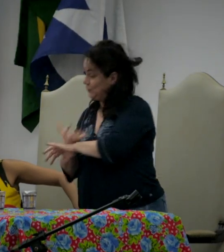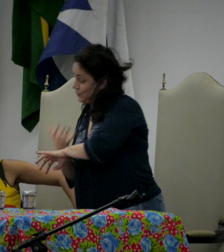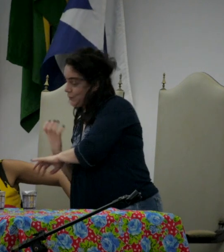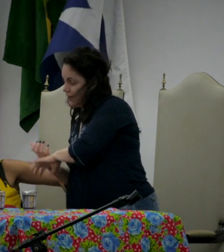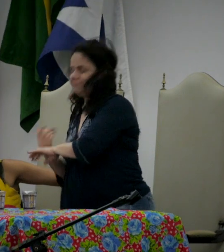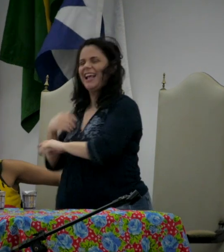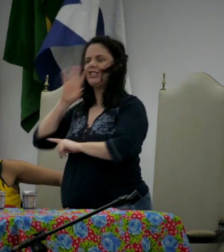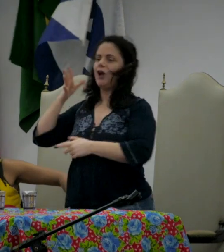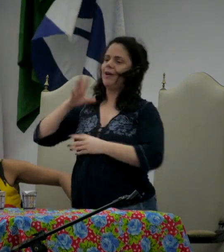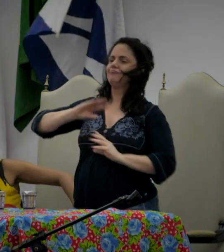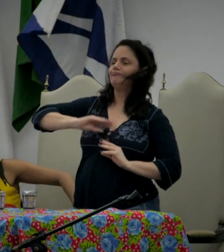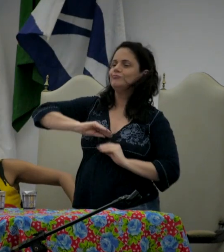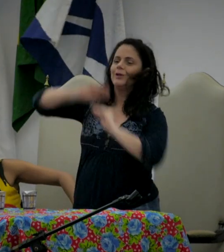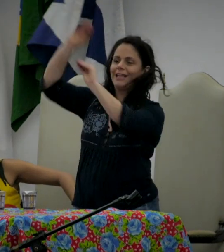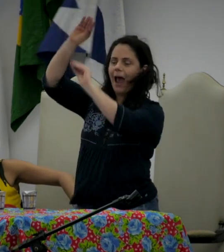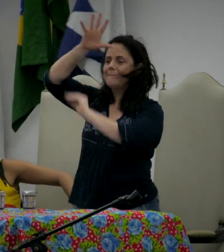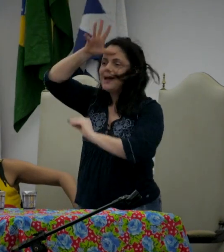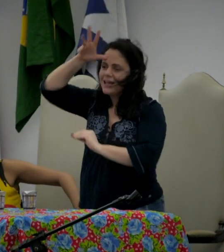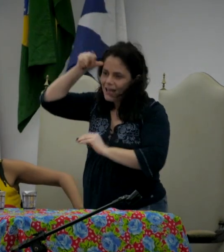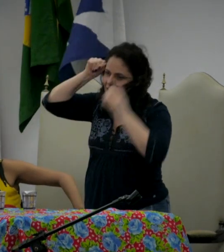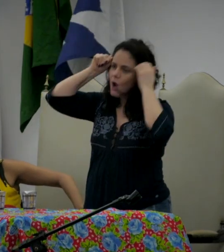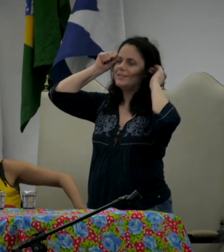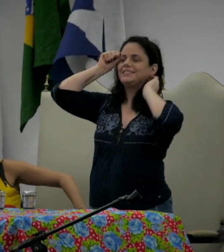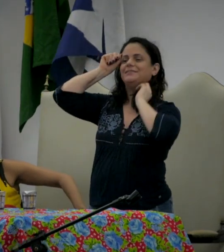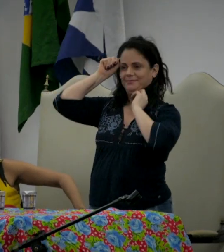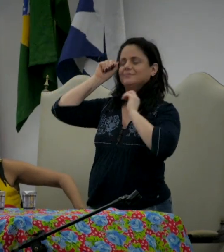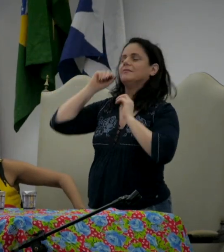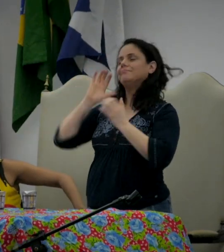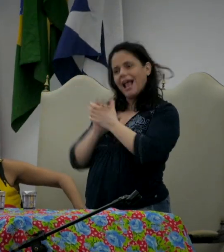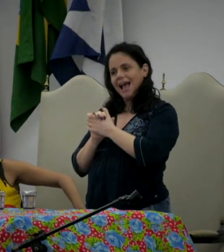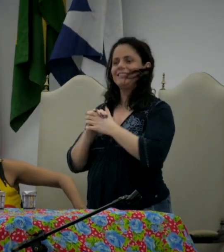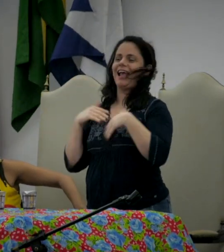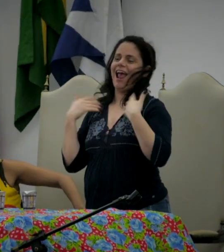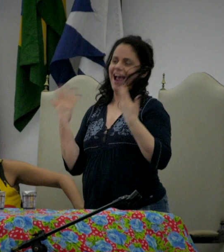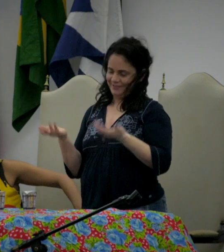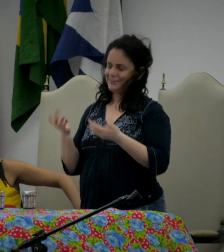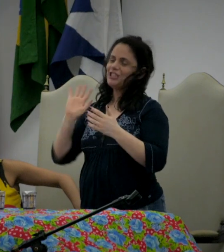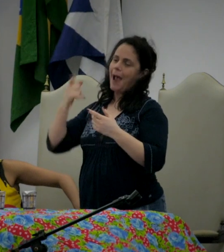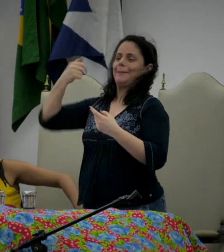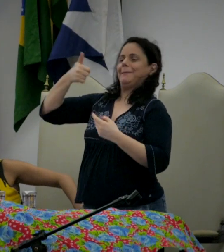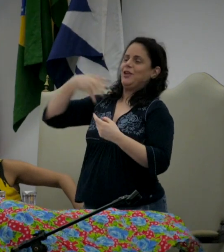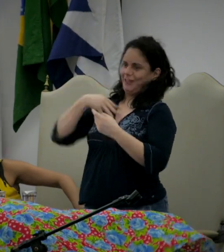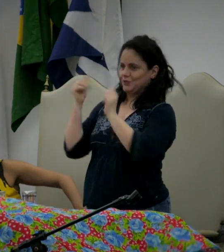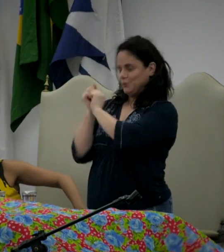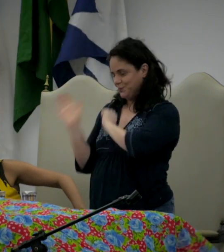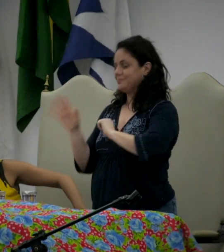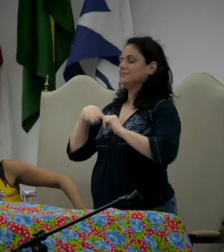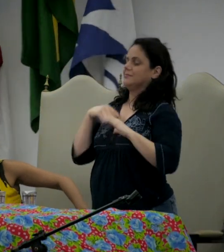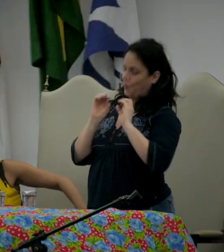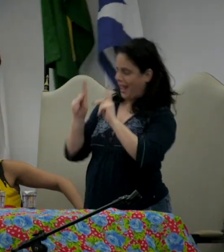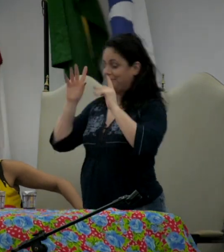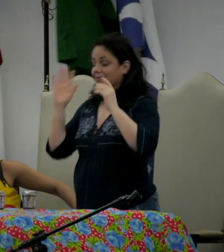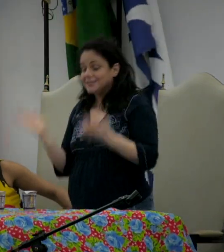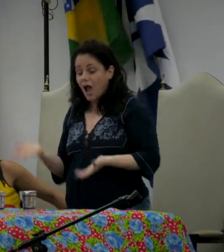disciplinas obrigatórias do doutoramento. Então, eu resolvi me mudar para Manaus, junto com meu marido, e